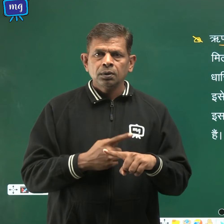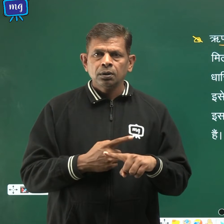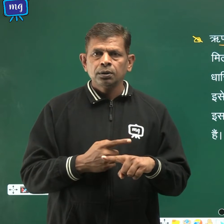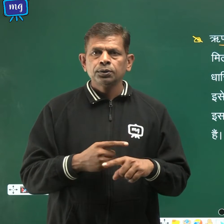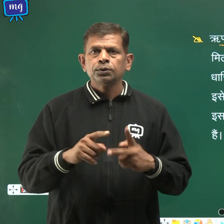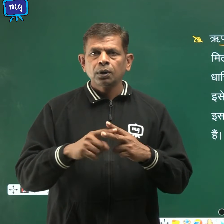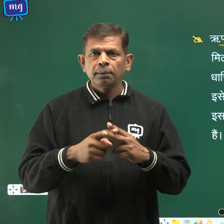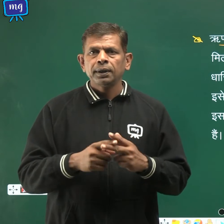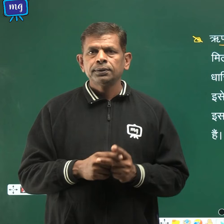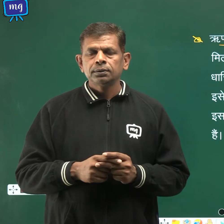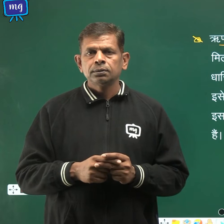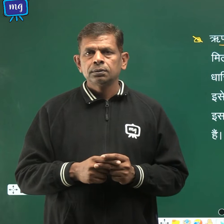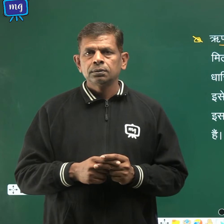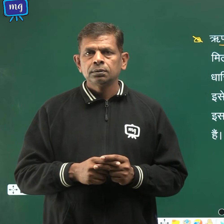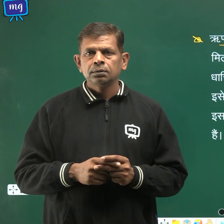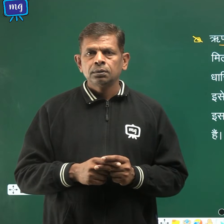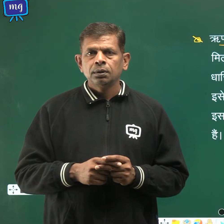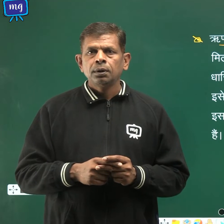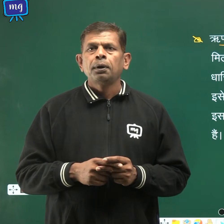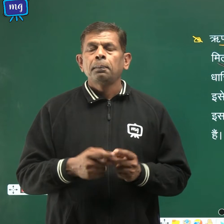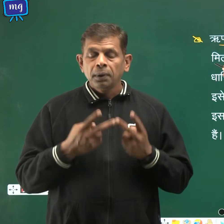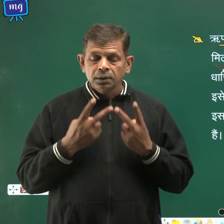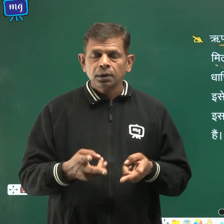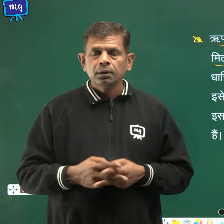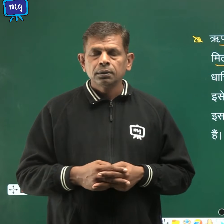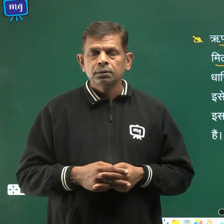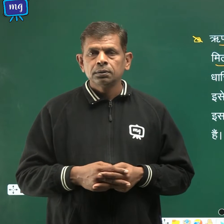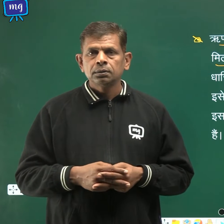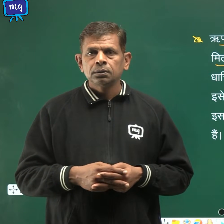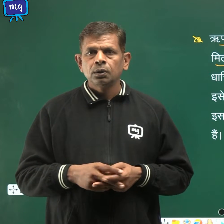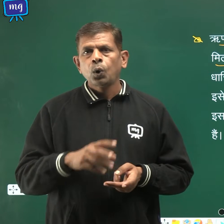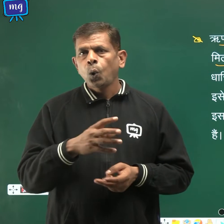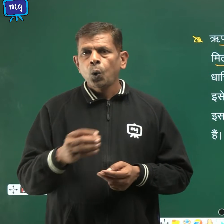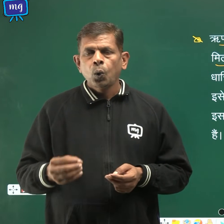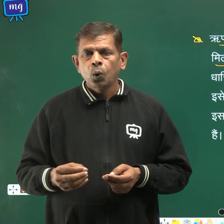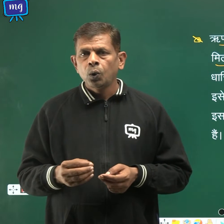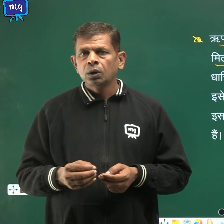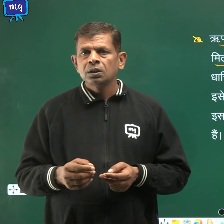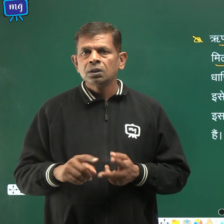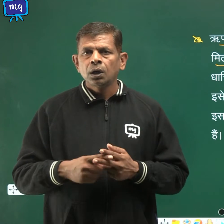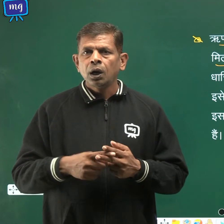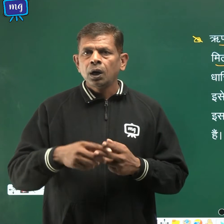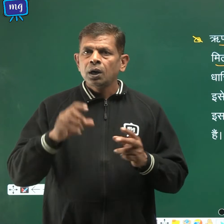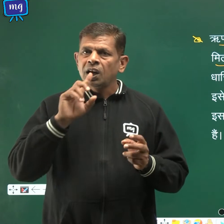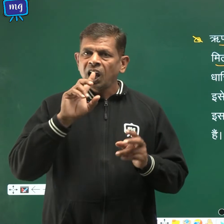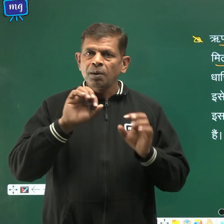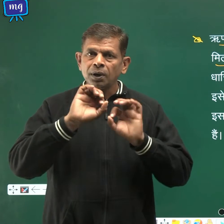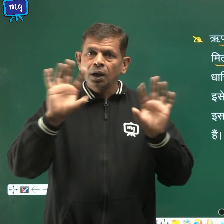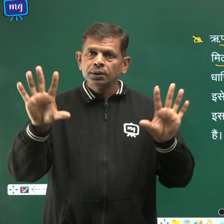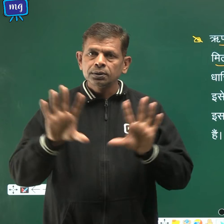धनात्मक आवेश मिलते हैं और प्रकाश की